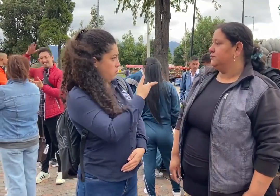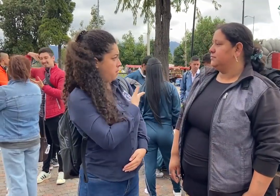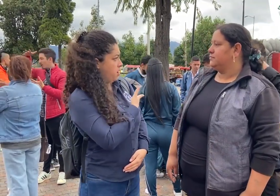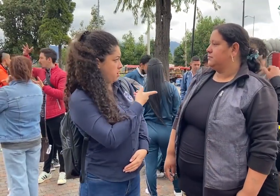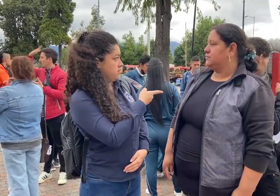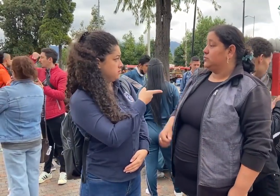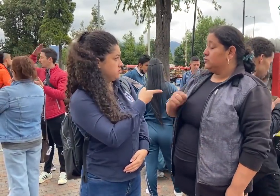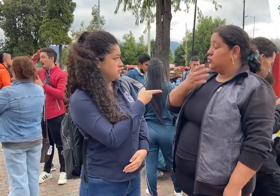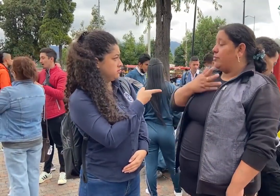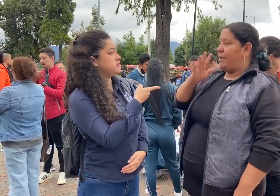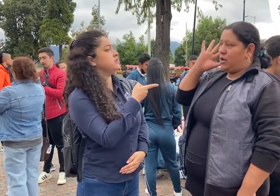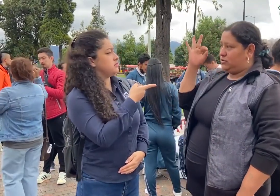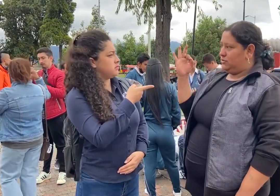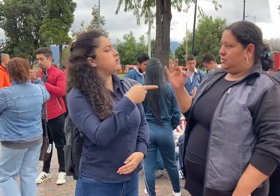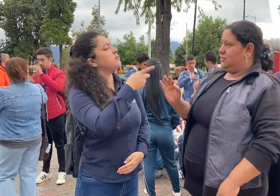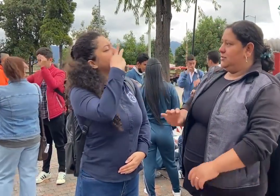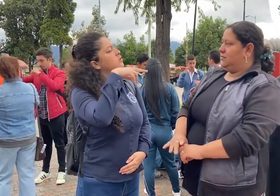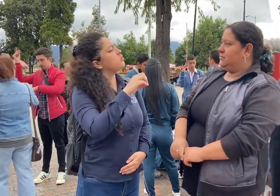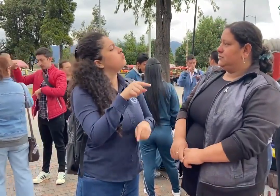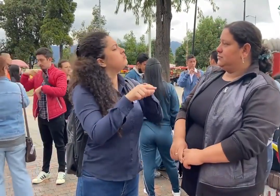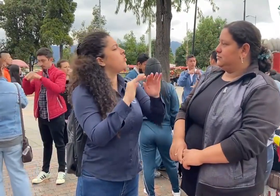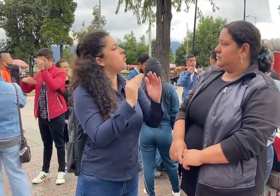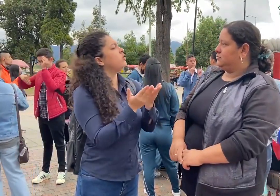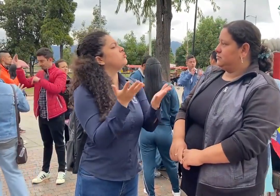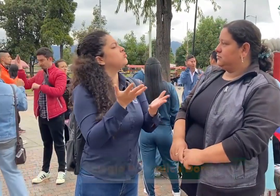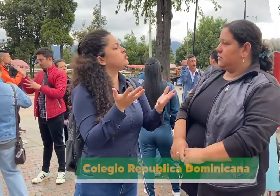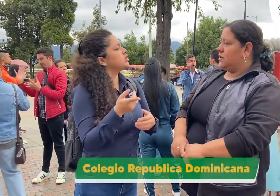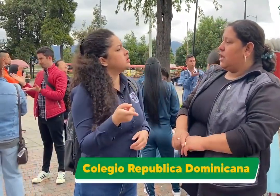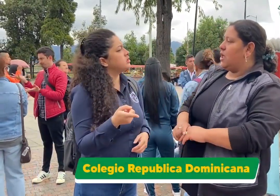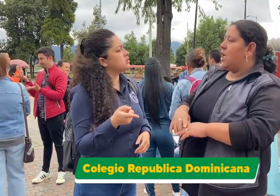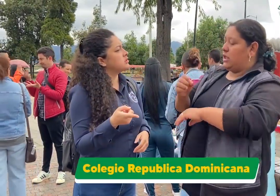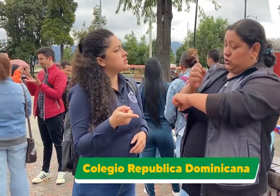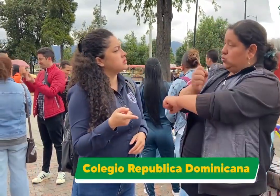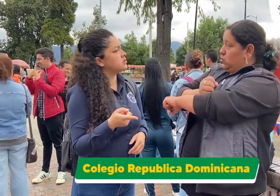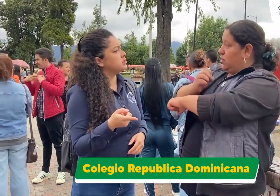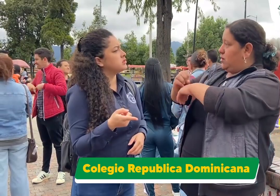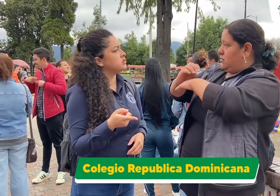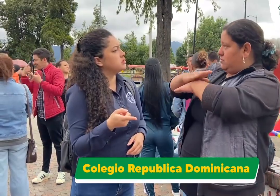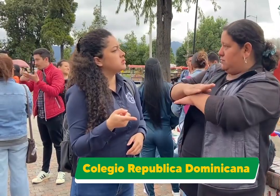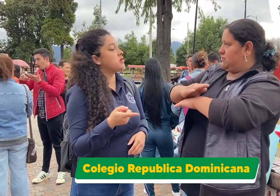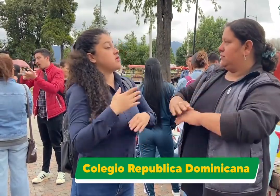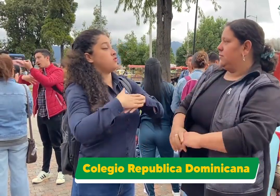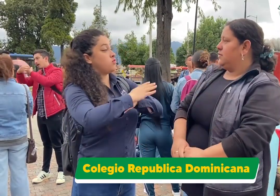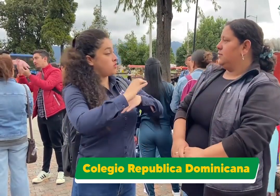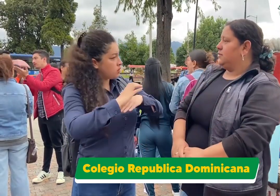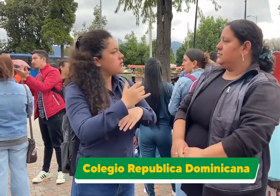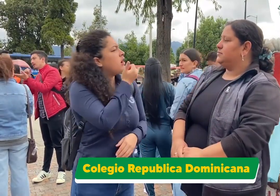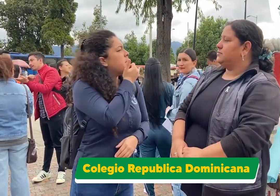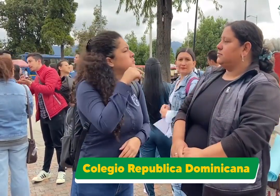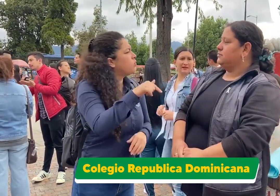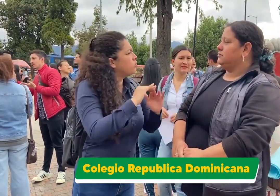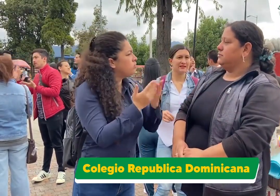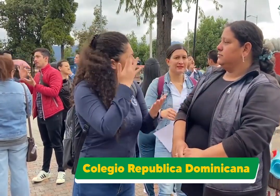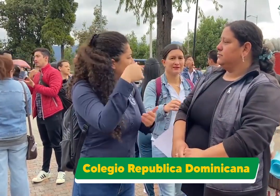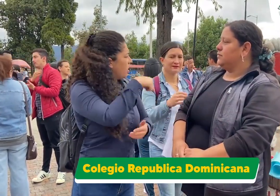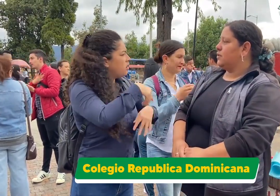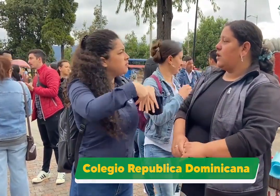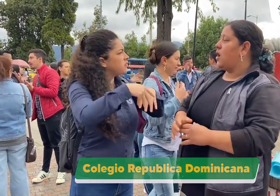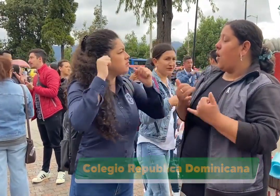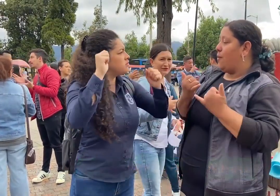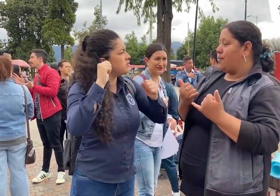Ah, ok, tú eres la madre. Sí, soy madre oyente de hijo sordo. ¿Y dónde estudia tu hijo? En el Colegio República Dominicana.